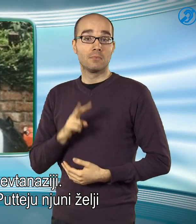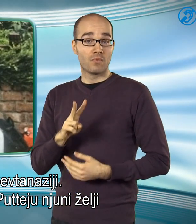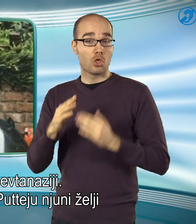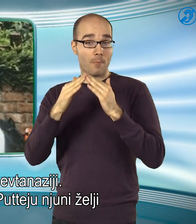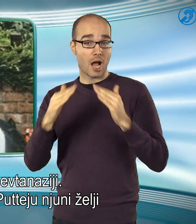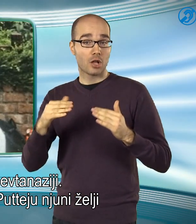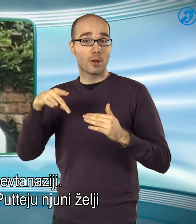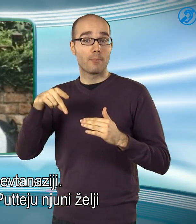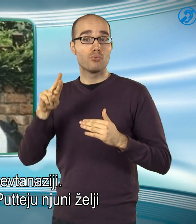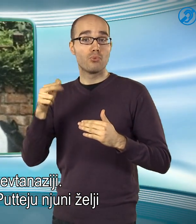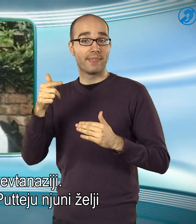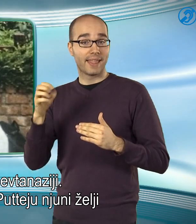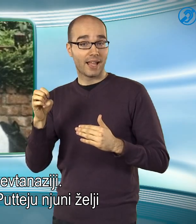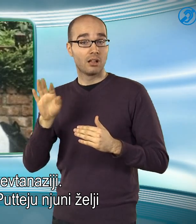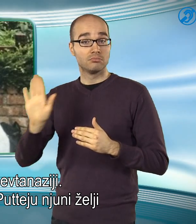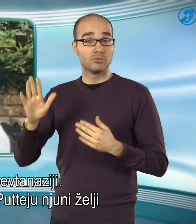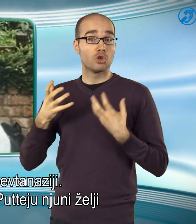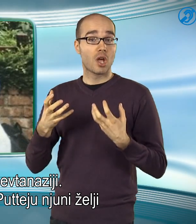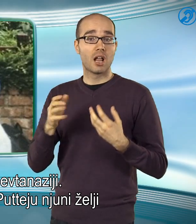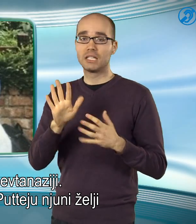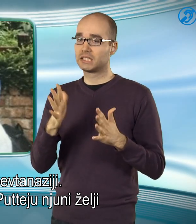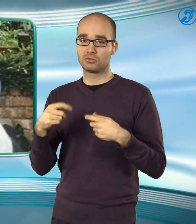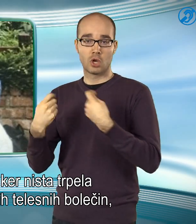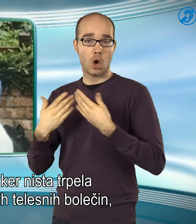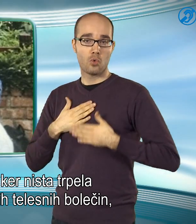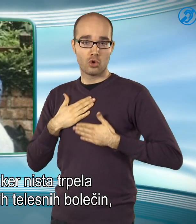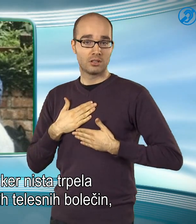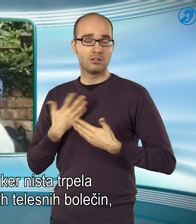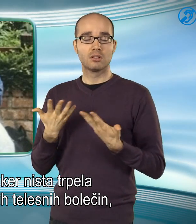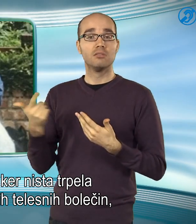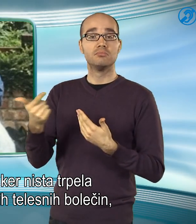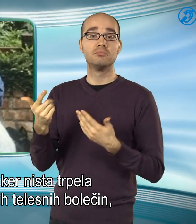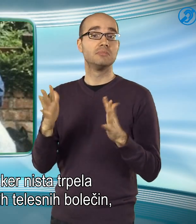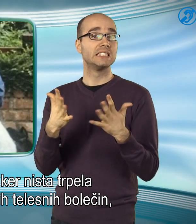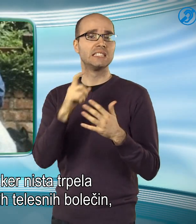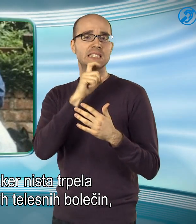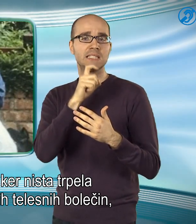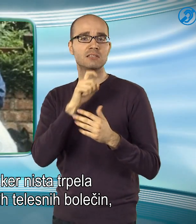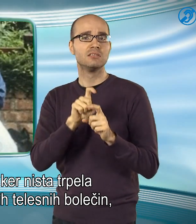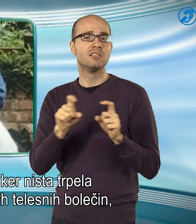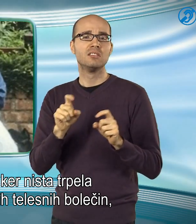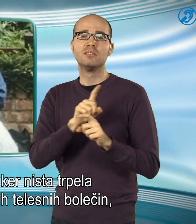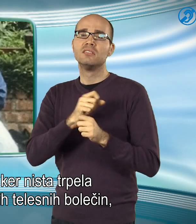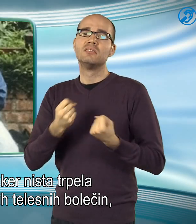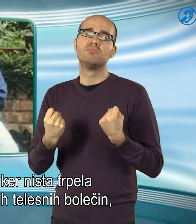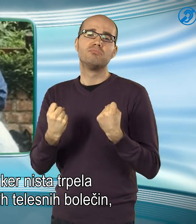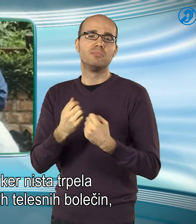V domačem Puteju njuni želji niso ugodili, ker nista trpela zaradi neznosnih telesnih bolečin, ki bi bile